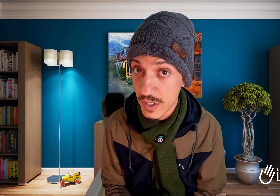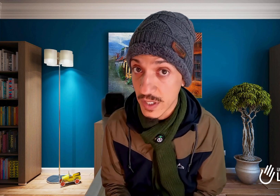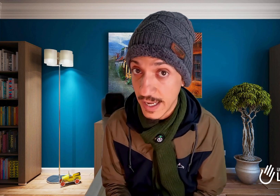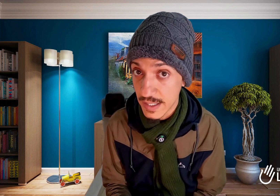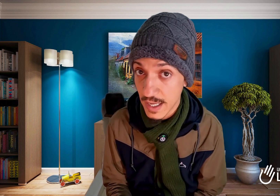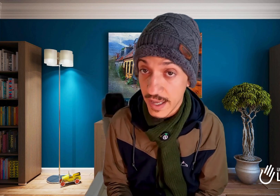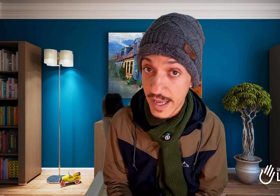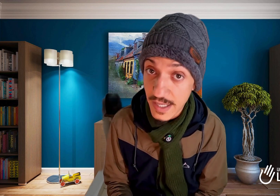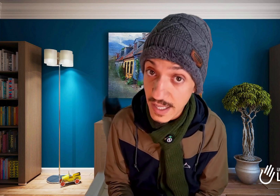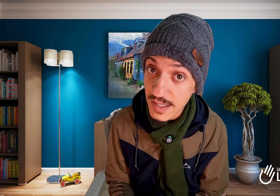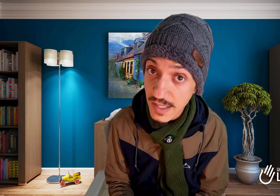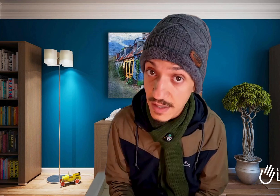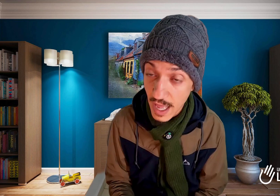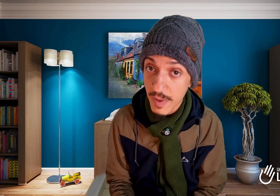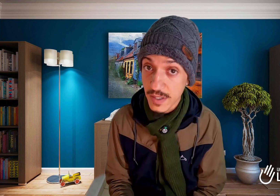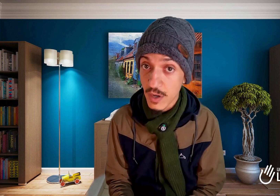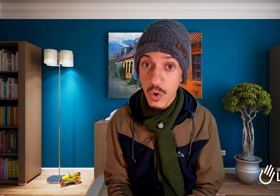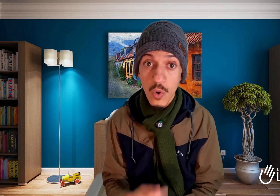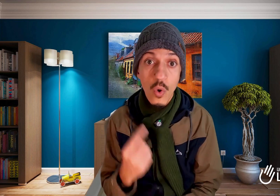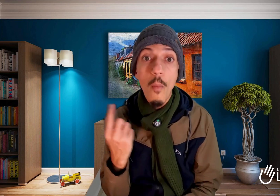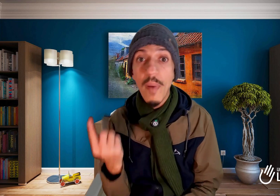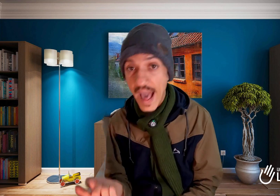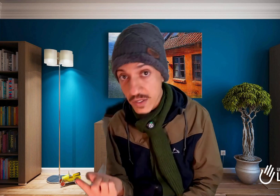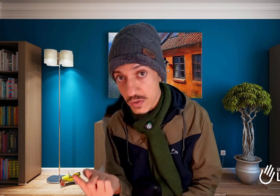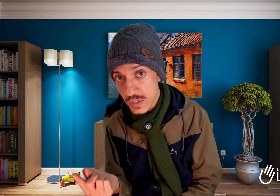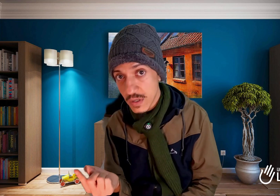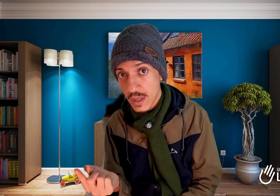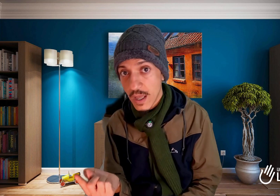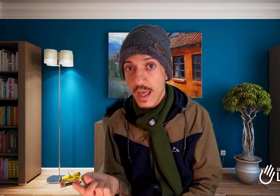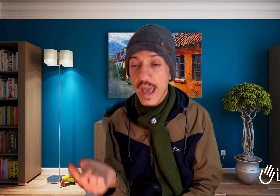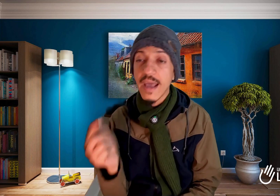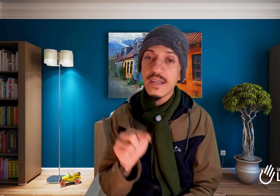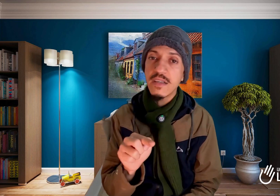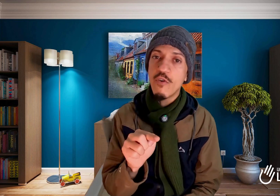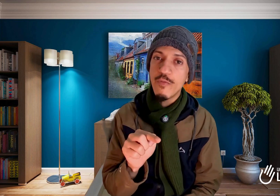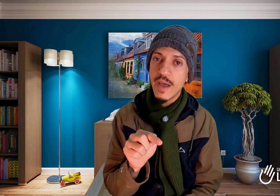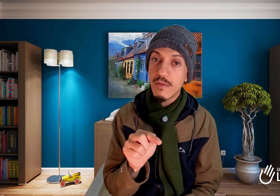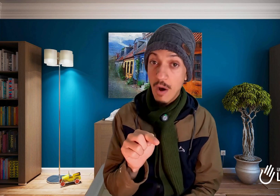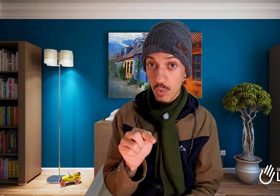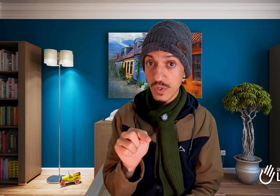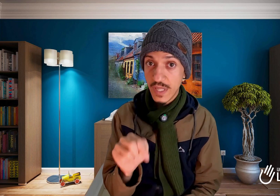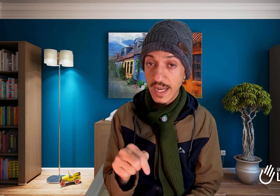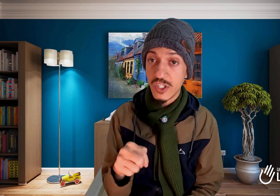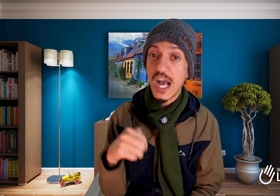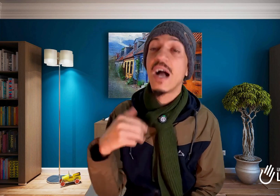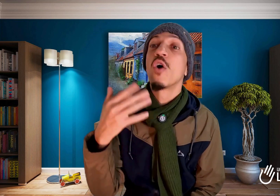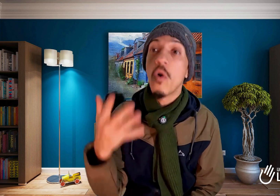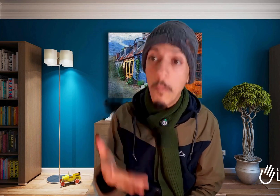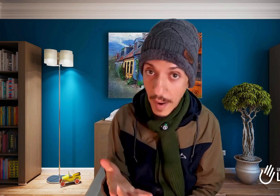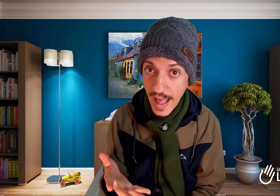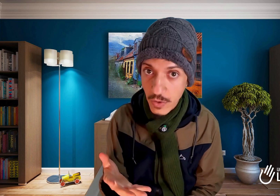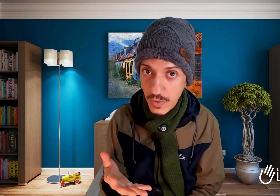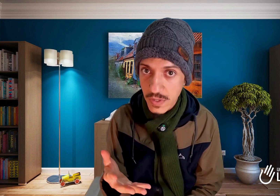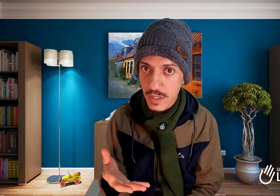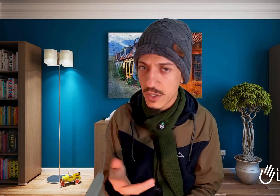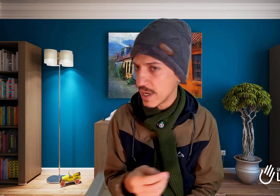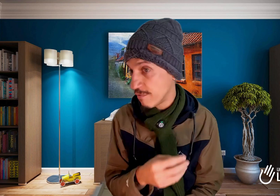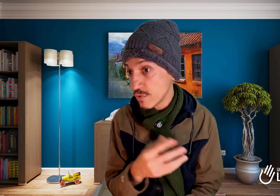sinais. Existem sistemas complexos em desenvolvimento, alguns deles já completos, que já